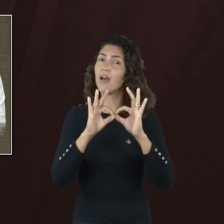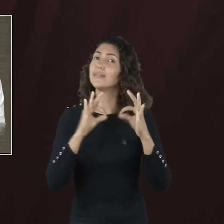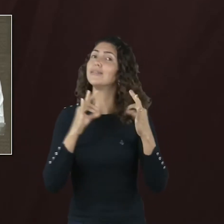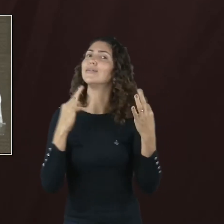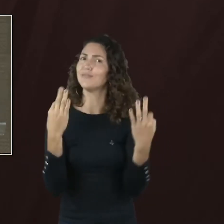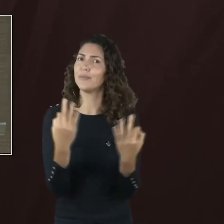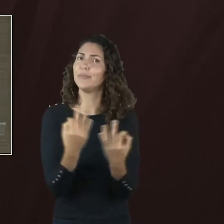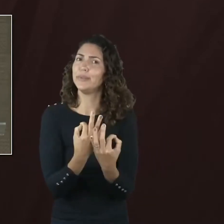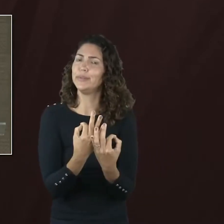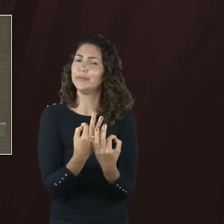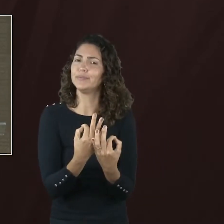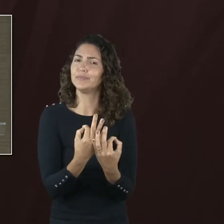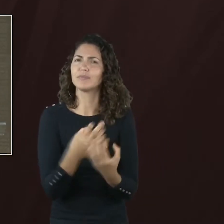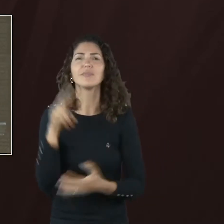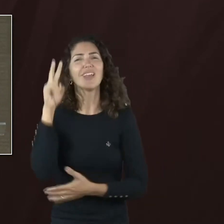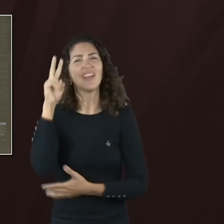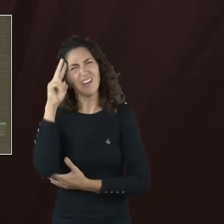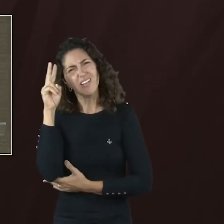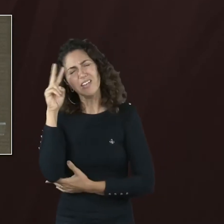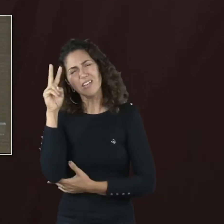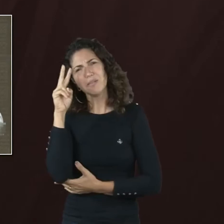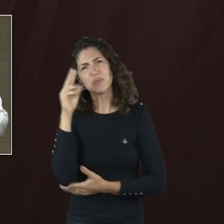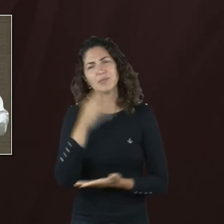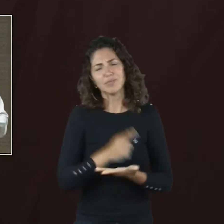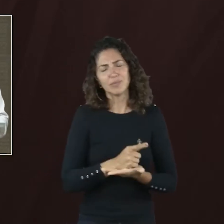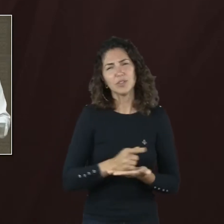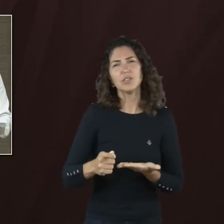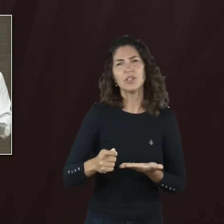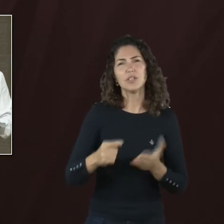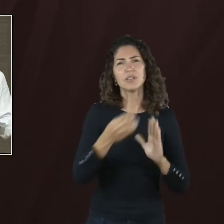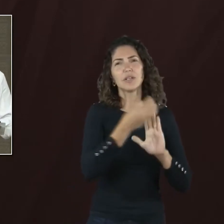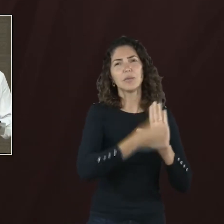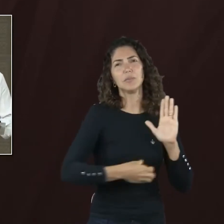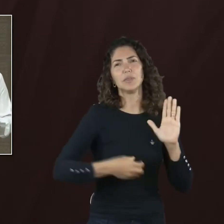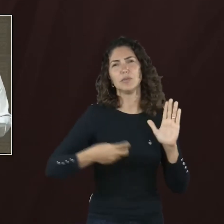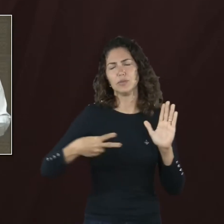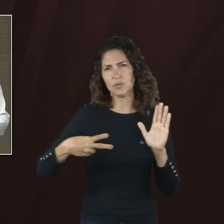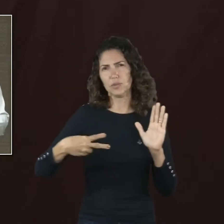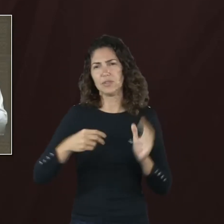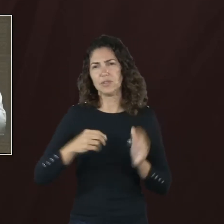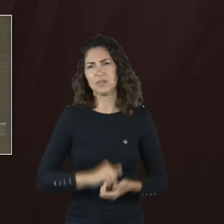em Gênesis 2?